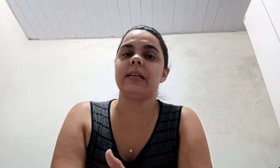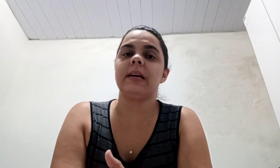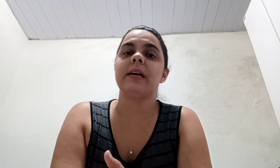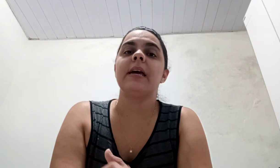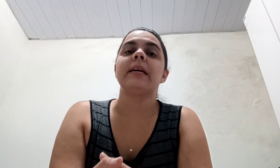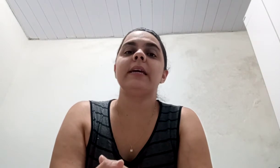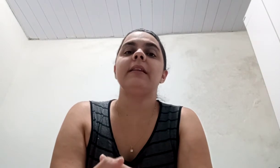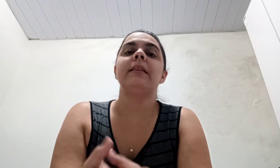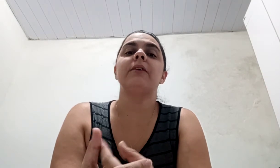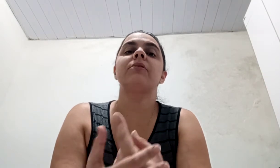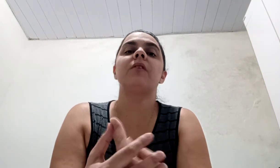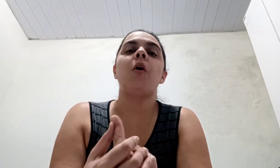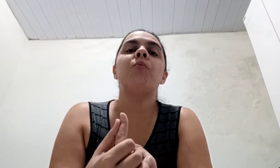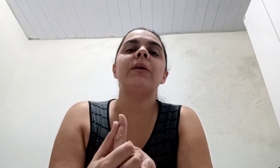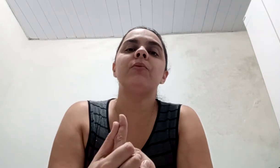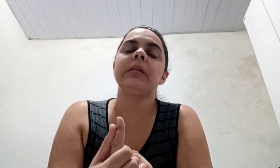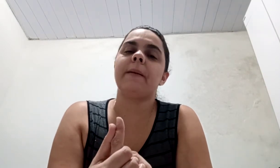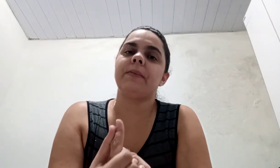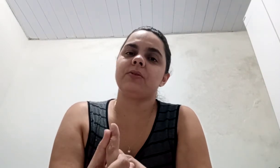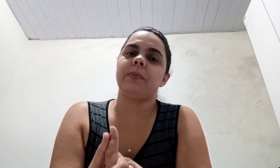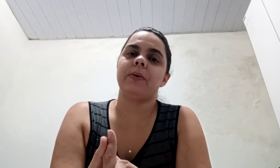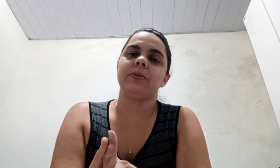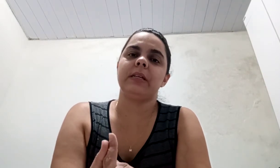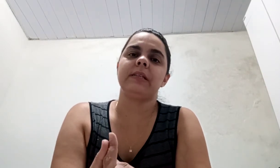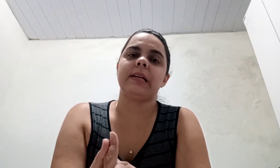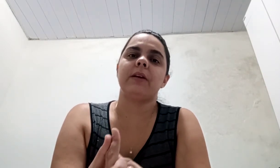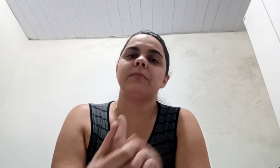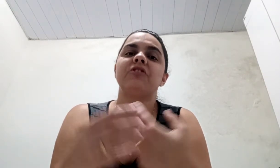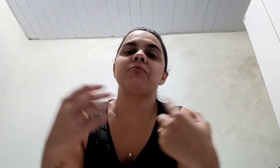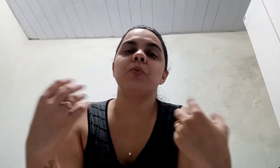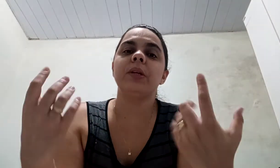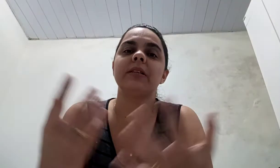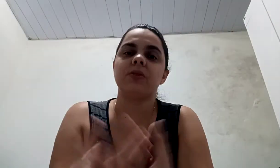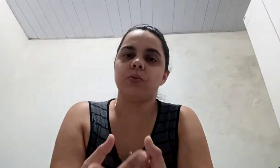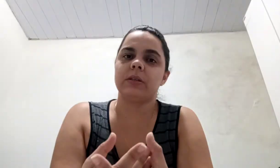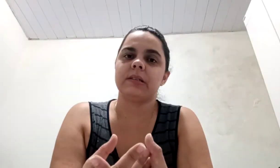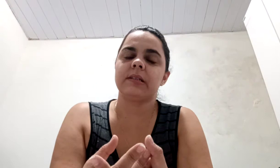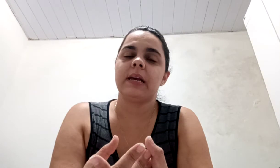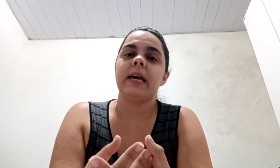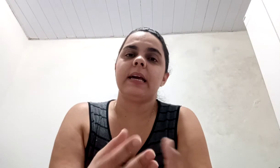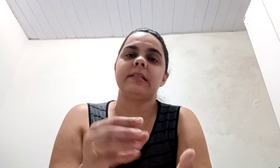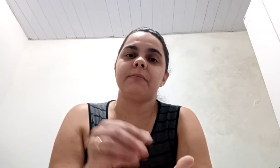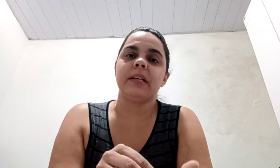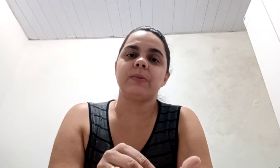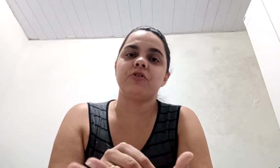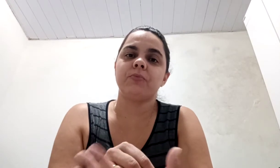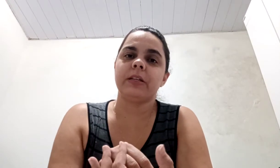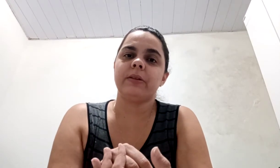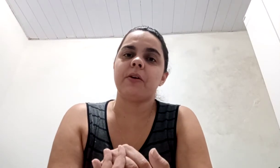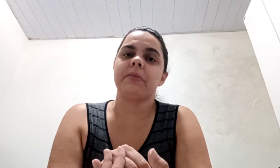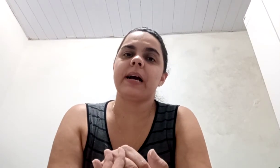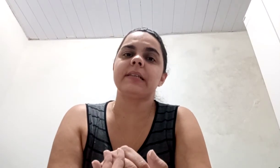dizer que não só uma única pessoa pode utilizá-lo, mas muitas outras. Esse mesmo instrumento de